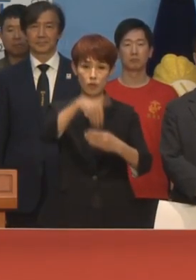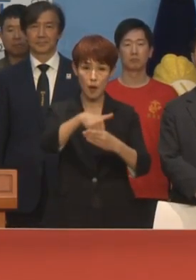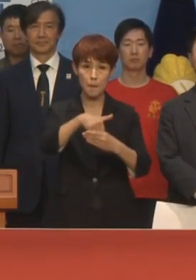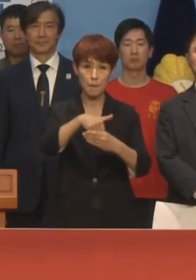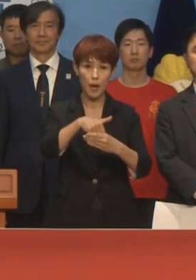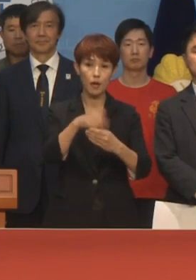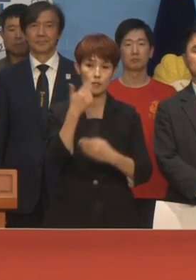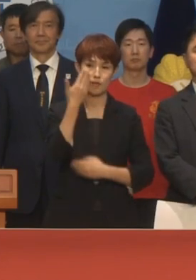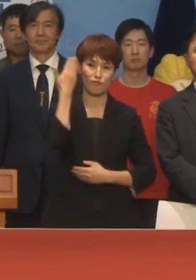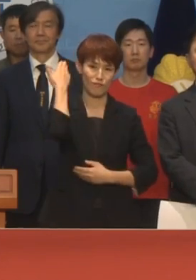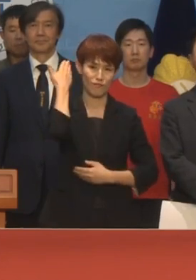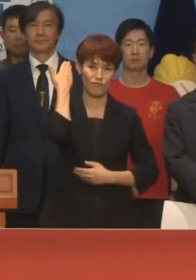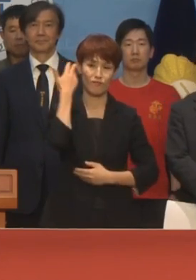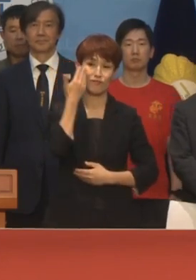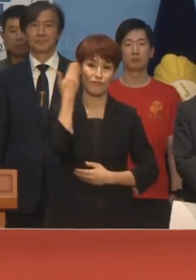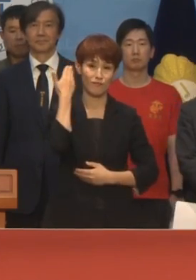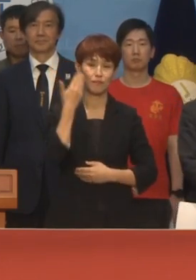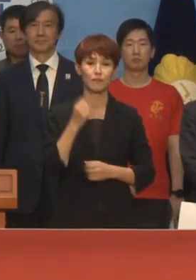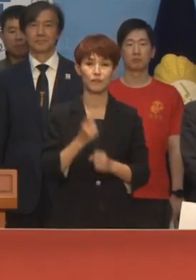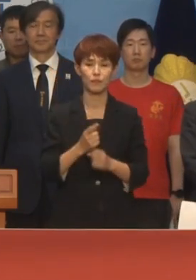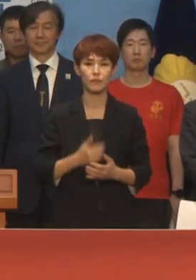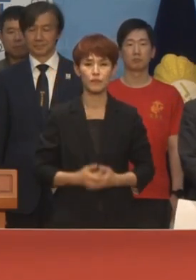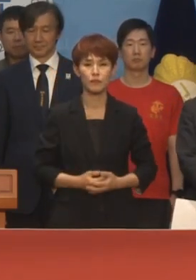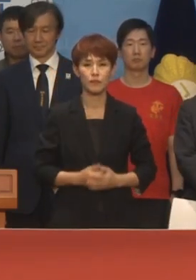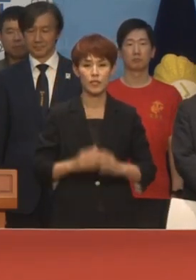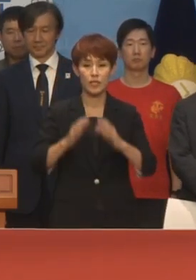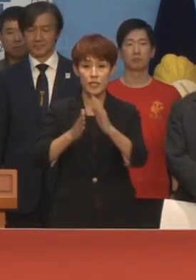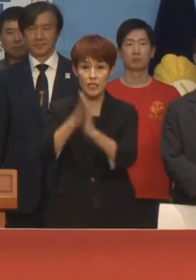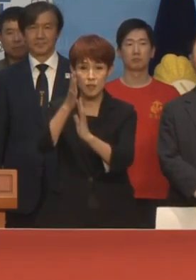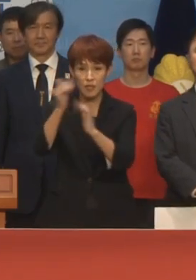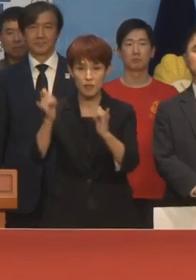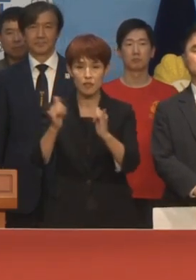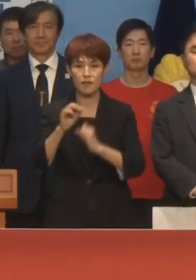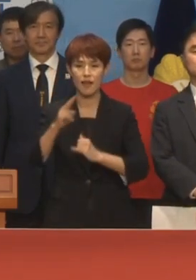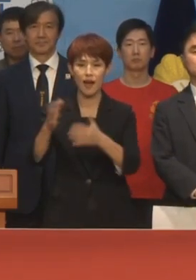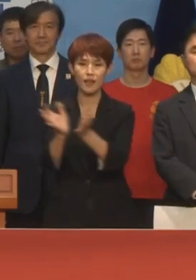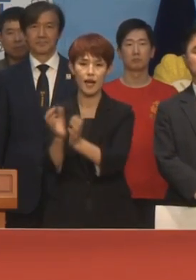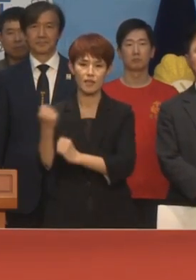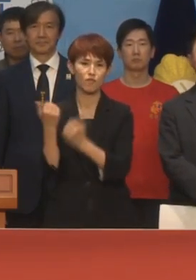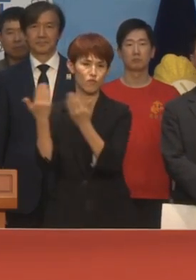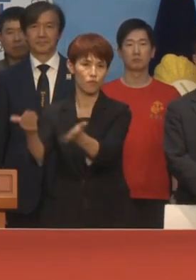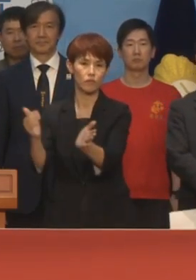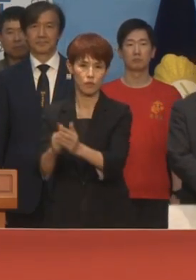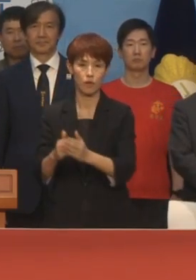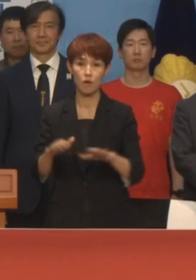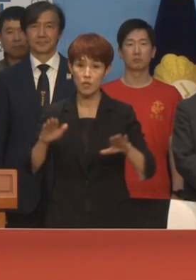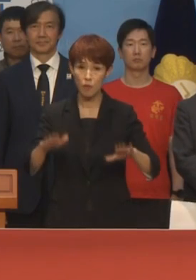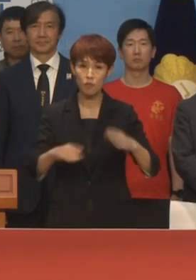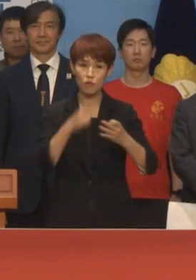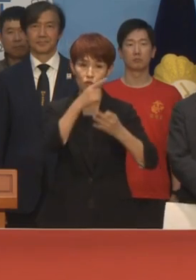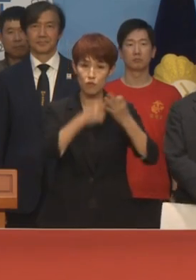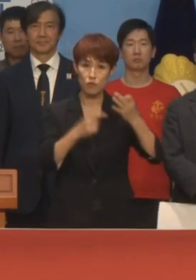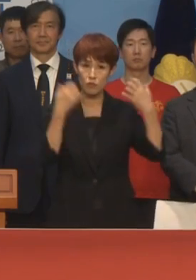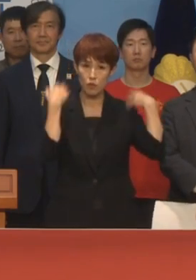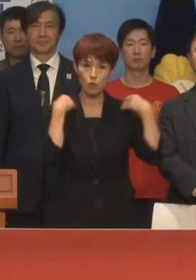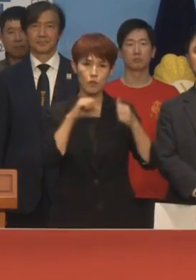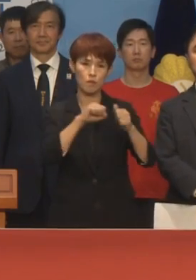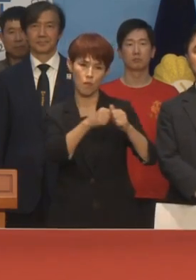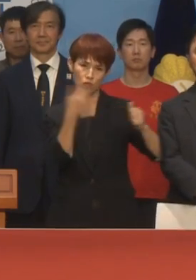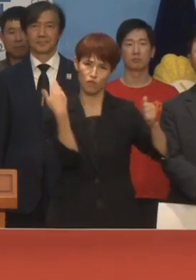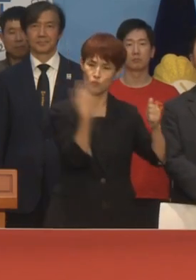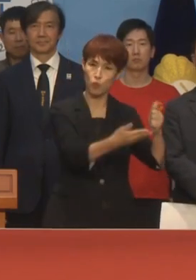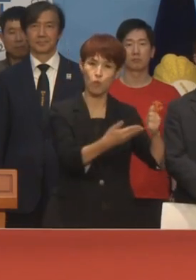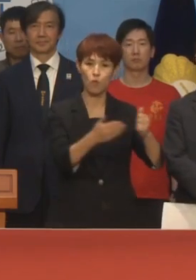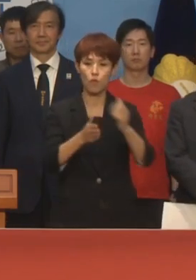지났습니다. 시민들은 압도적인 야당 지지로 이번 선거가 윤석열 정부를 심판하고